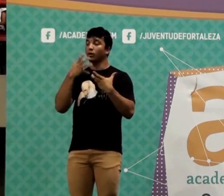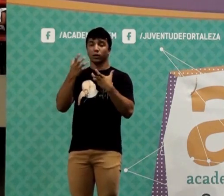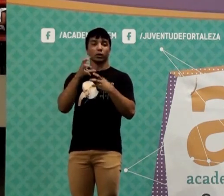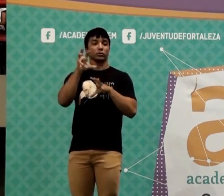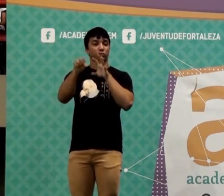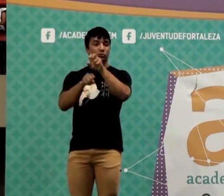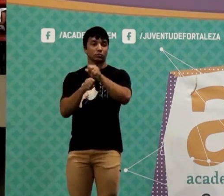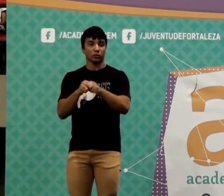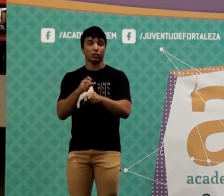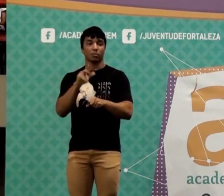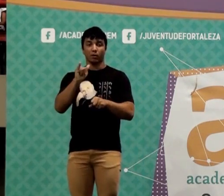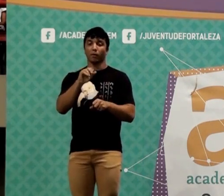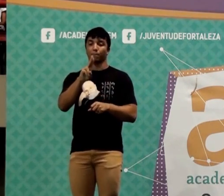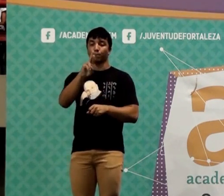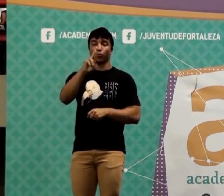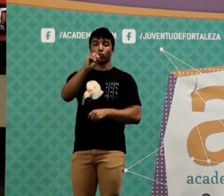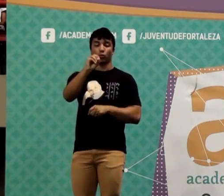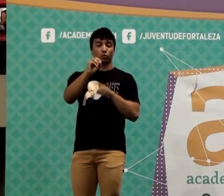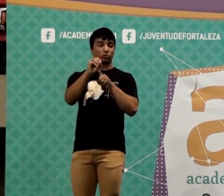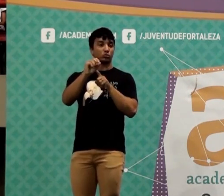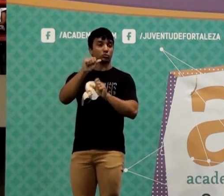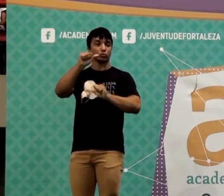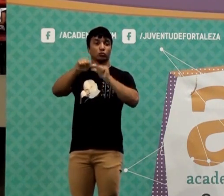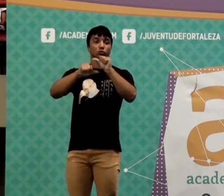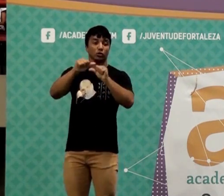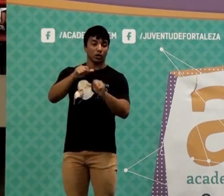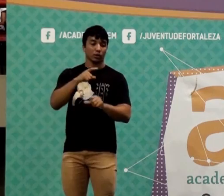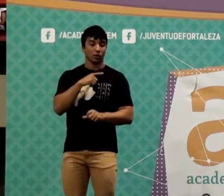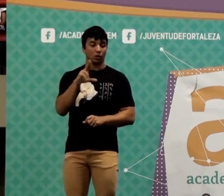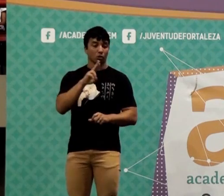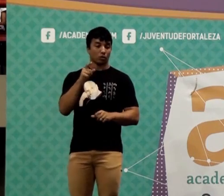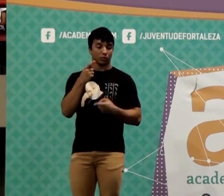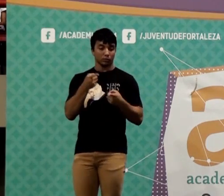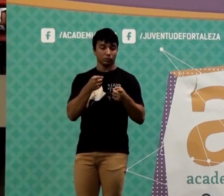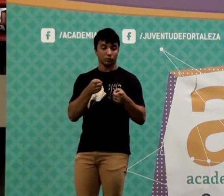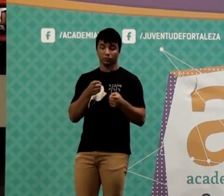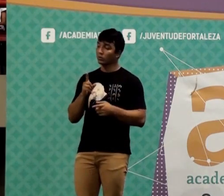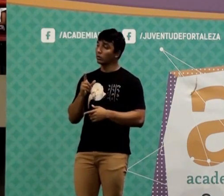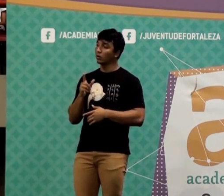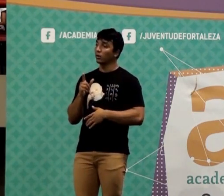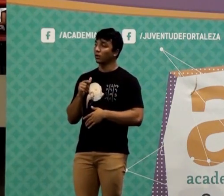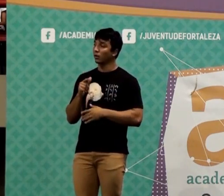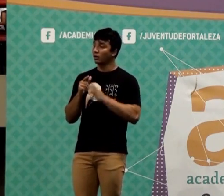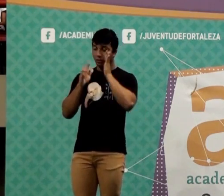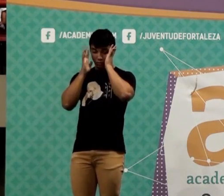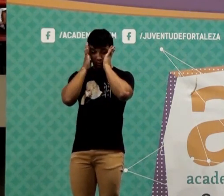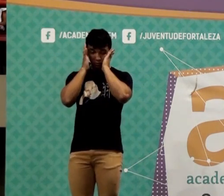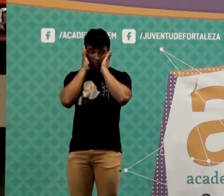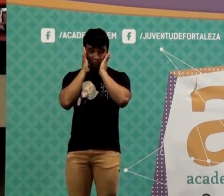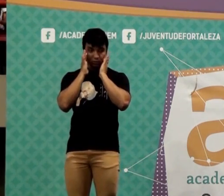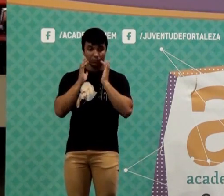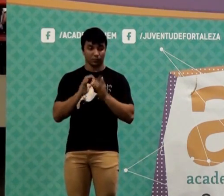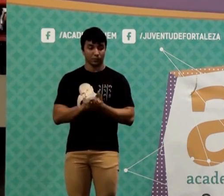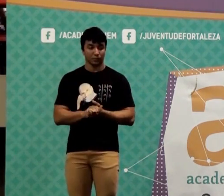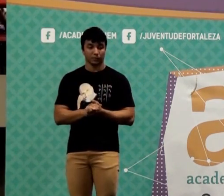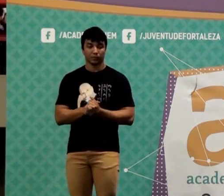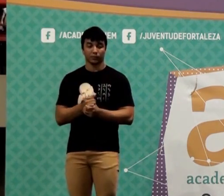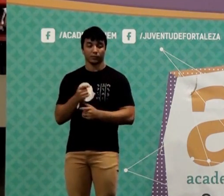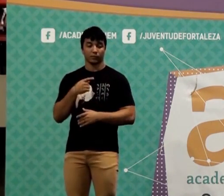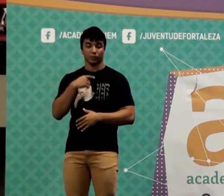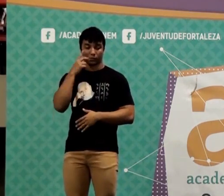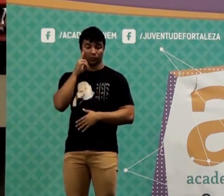na Idade Média? Burgo. Quem trabalha no burgo? Burguês.